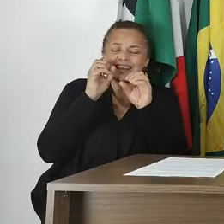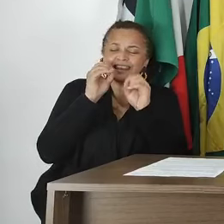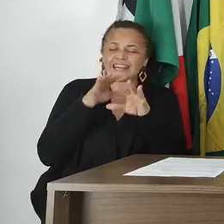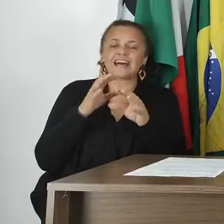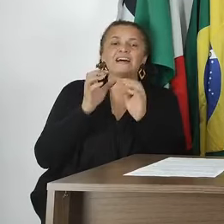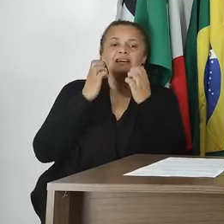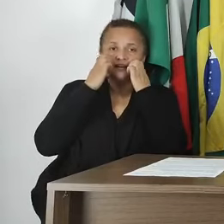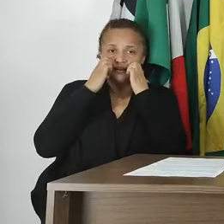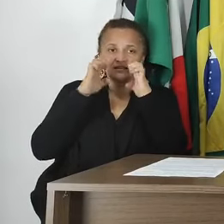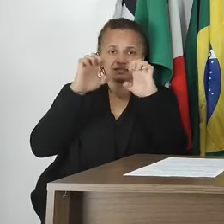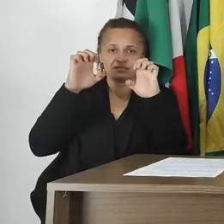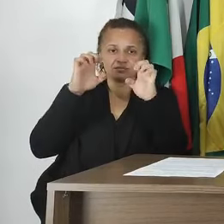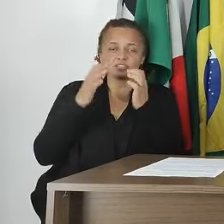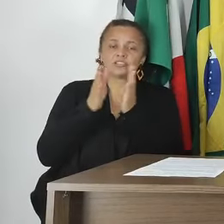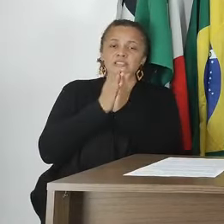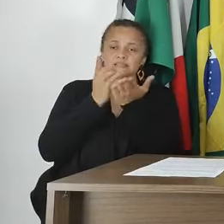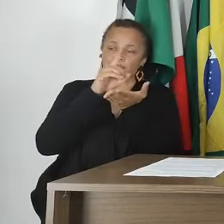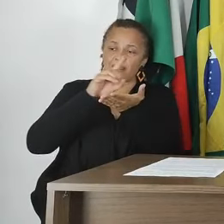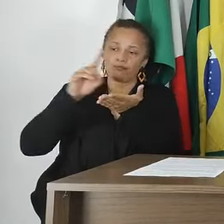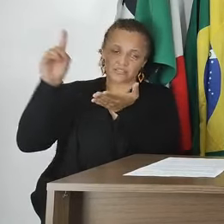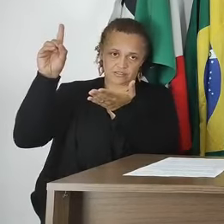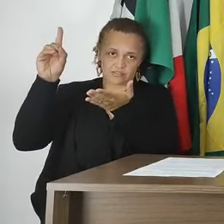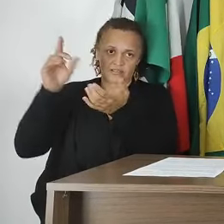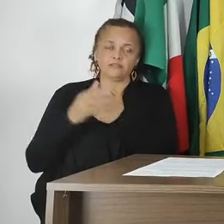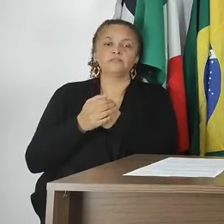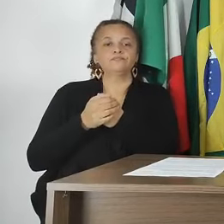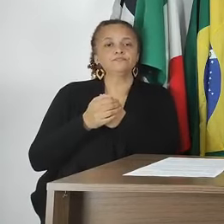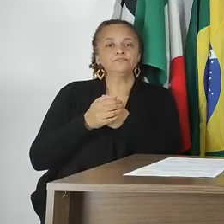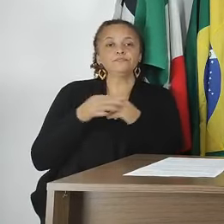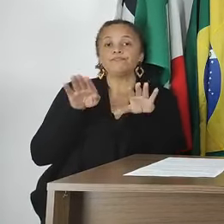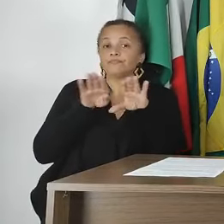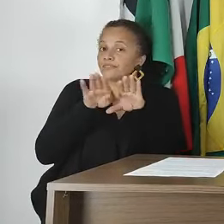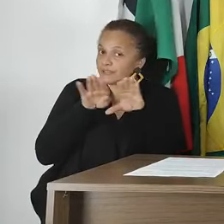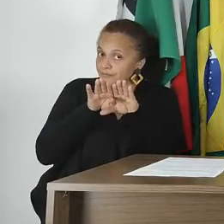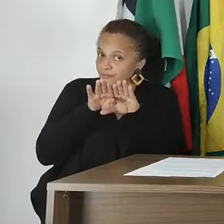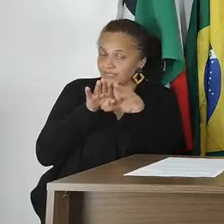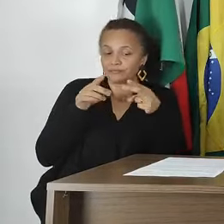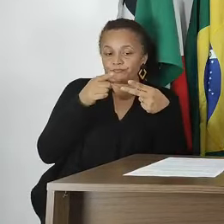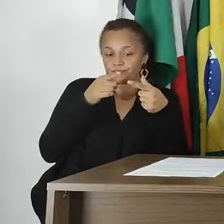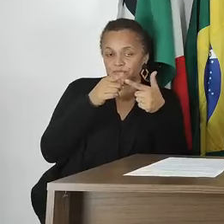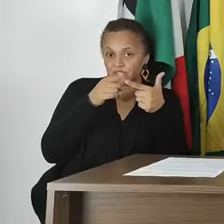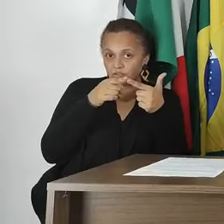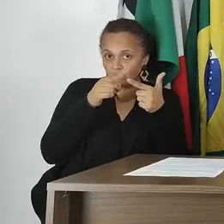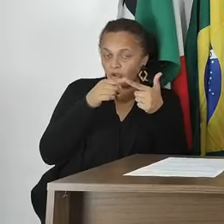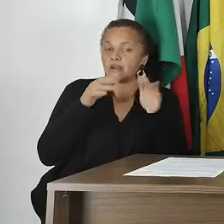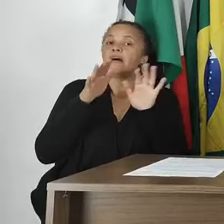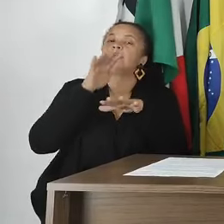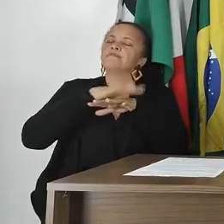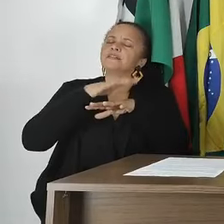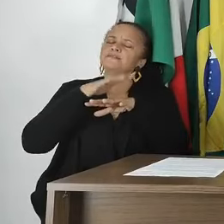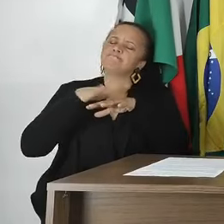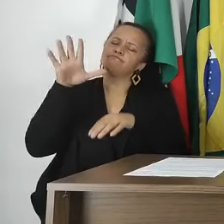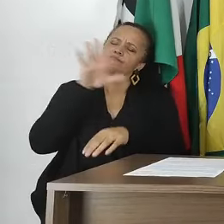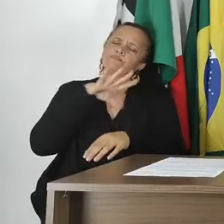está fazendo? Praticar o amor de Deus realizando obras sociais. A igreja está